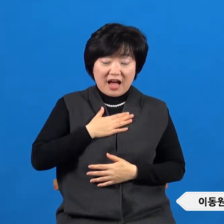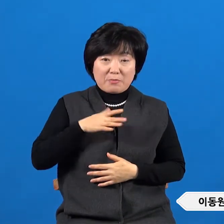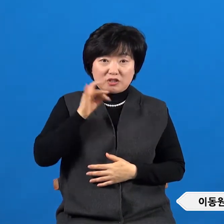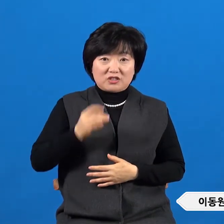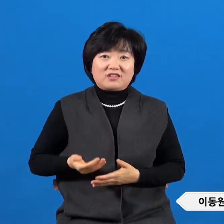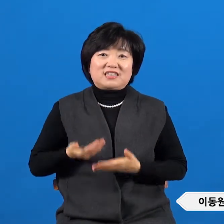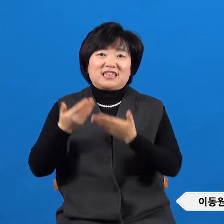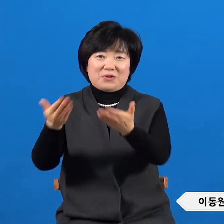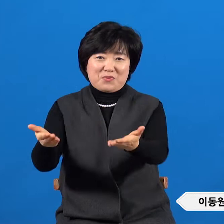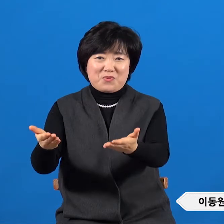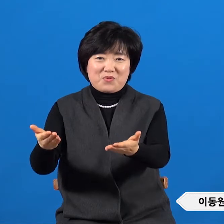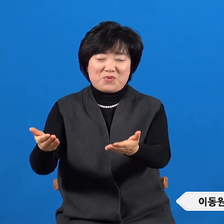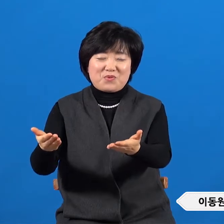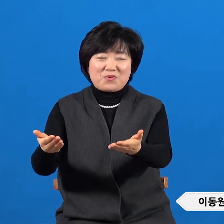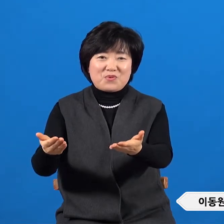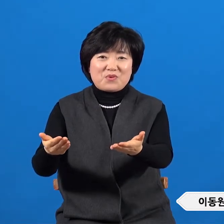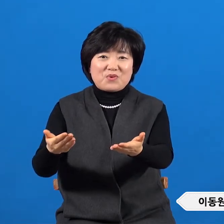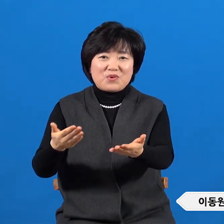자신을 드리고,